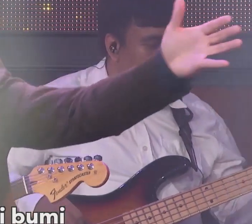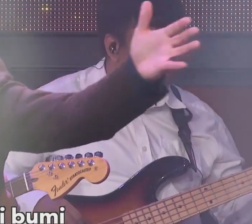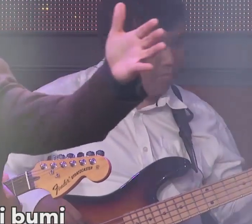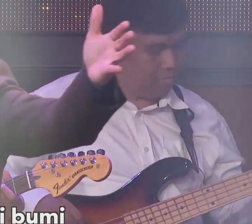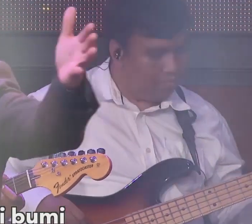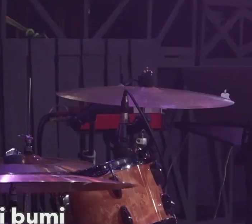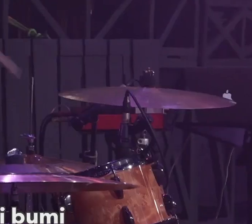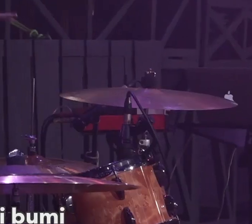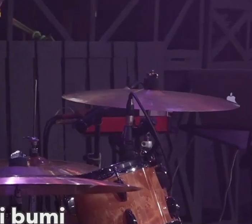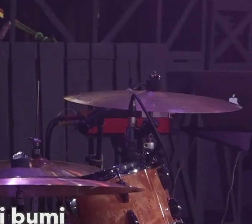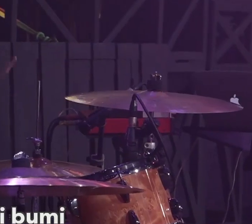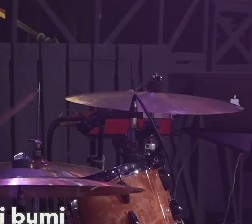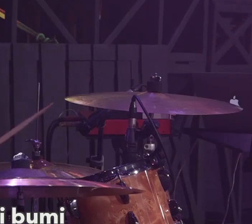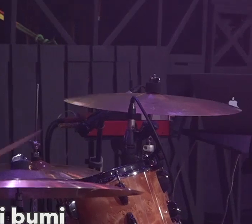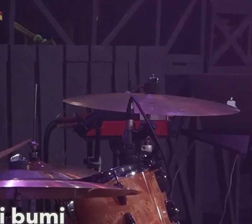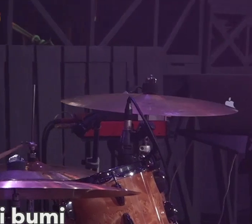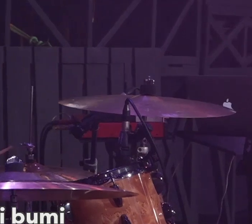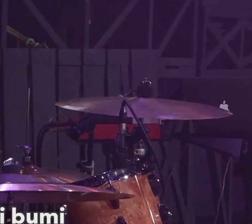sejauh langit